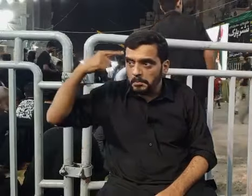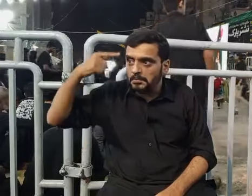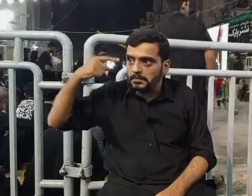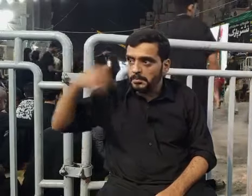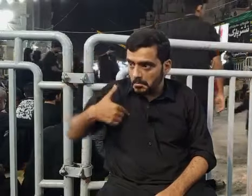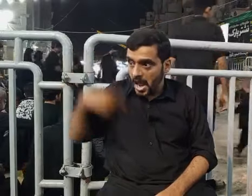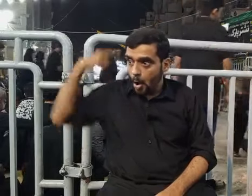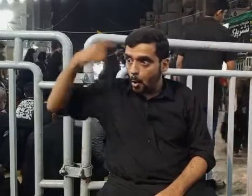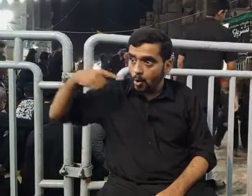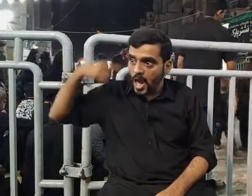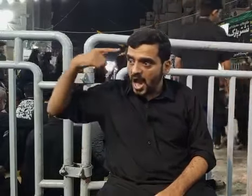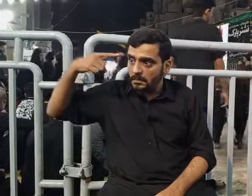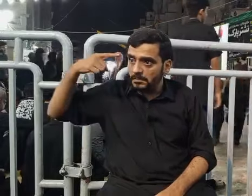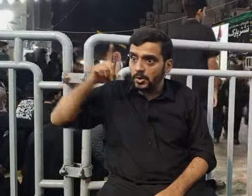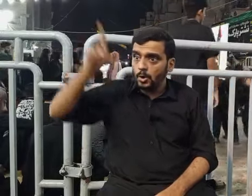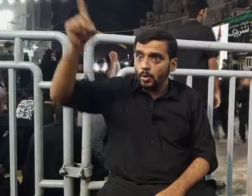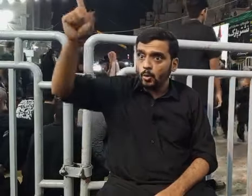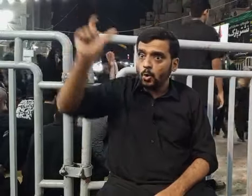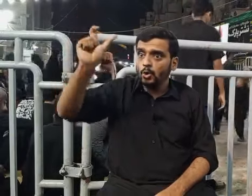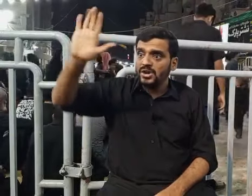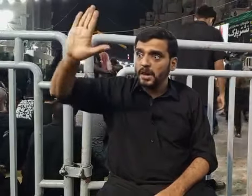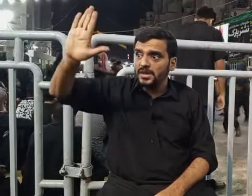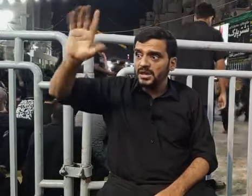انہیں علی کا بیٹا حسن، حسن کا بیٹا قاسم،